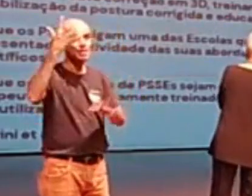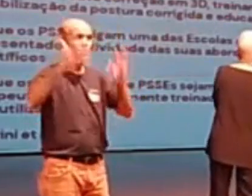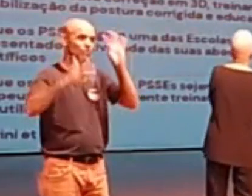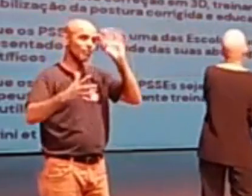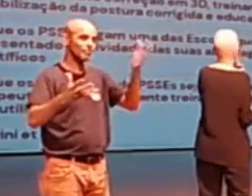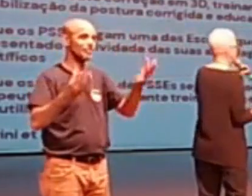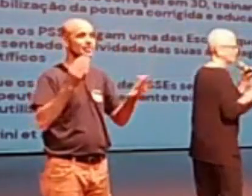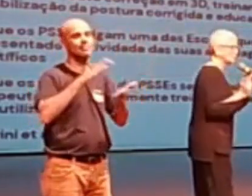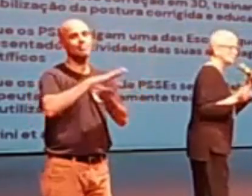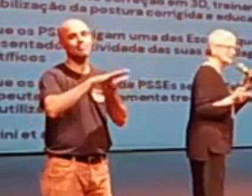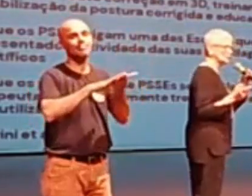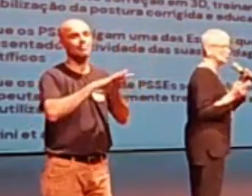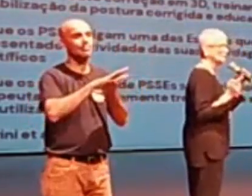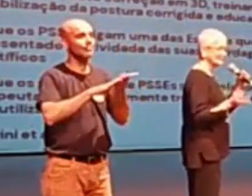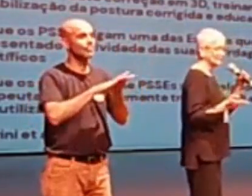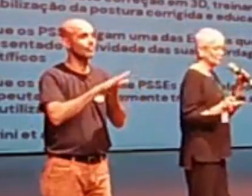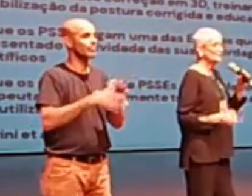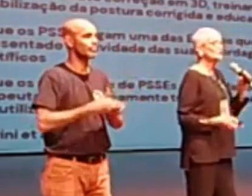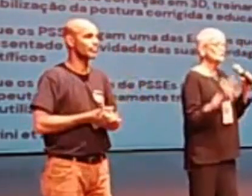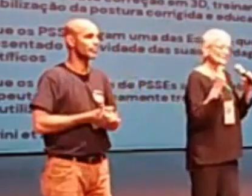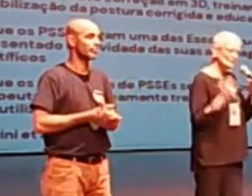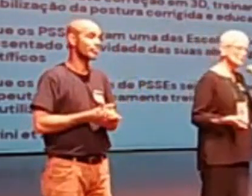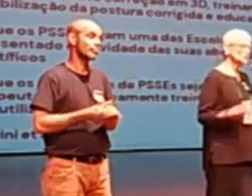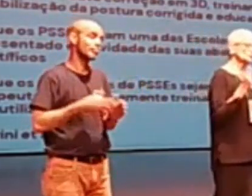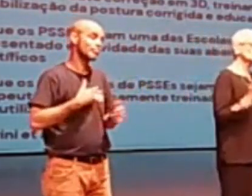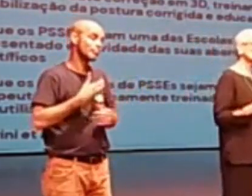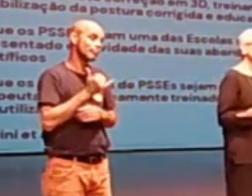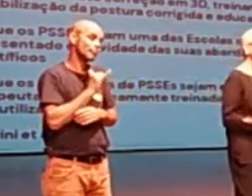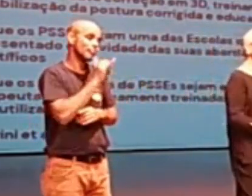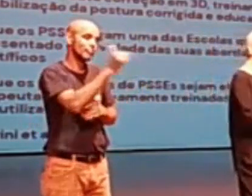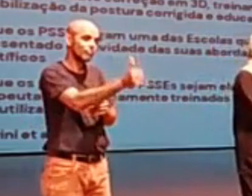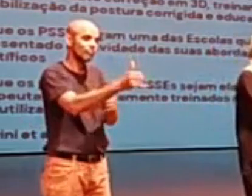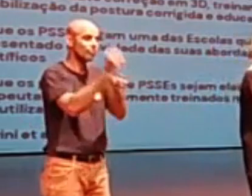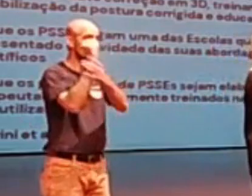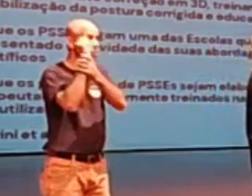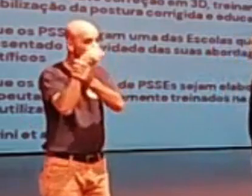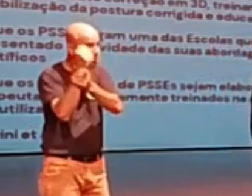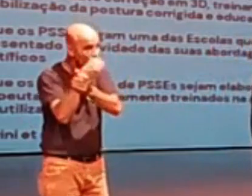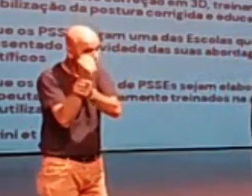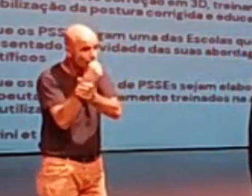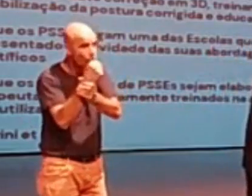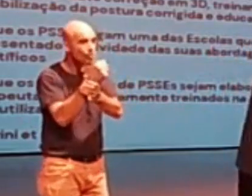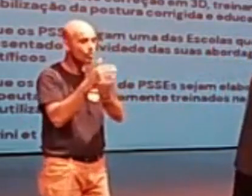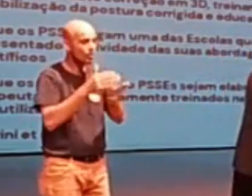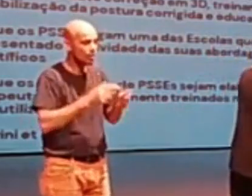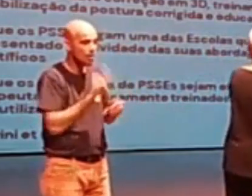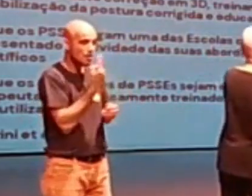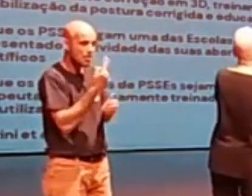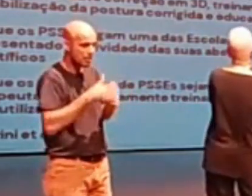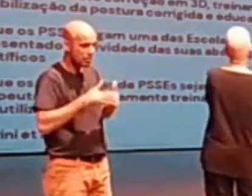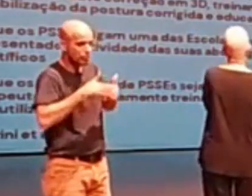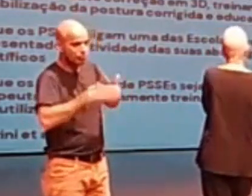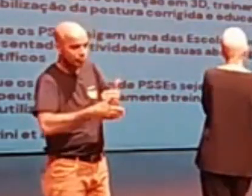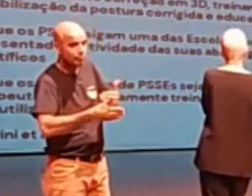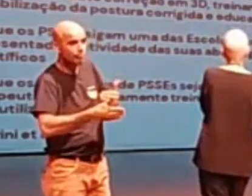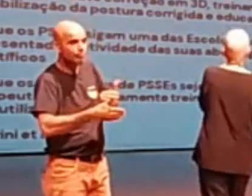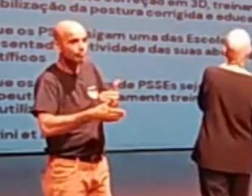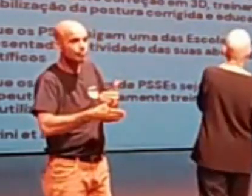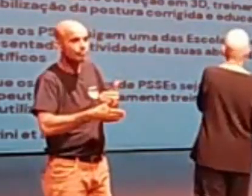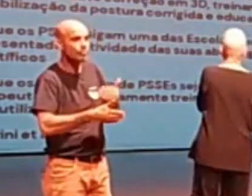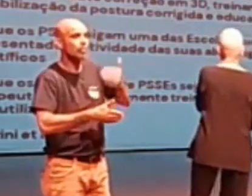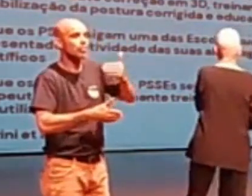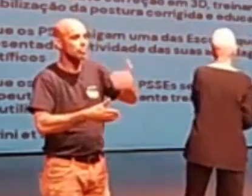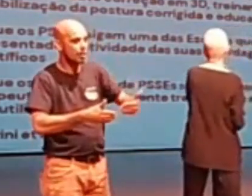Então, as recomendações são que os exercícios fisioterapêuticos sejam o primeiro passo que a gente use,